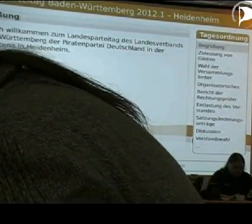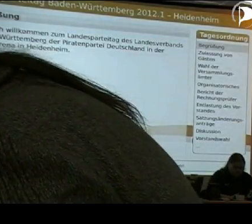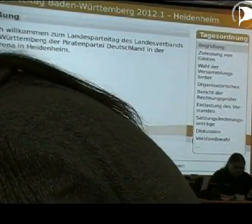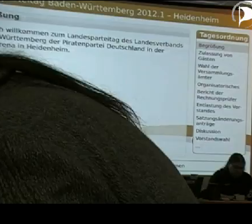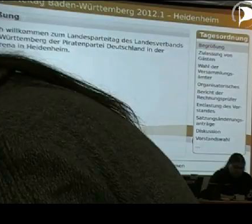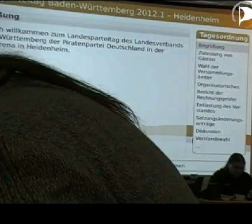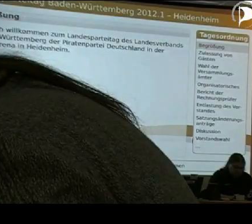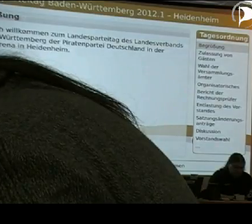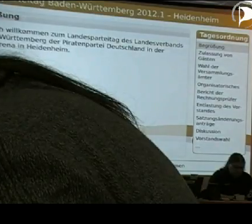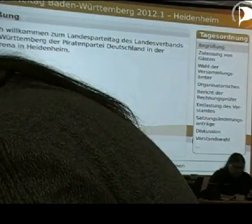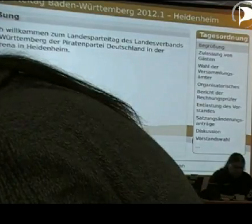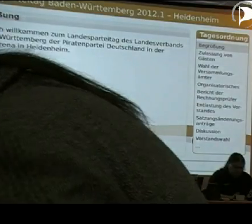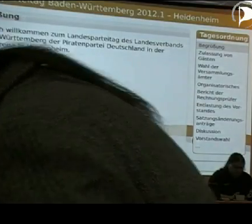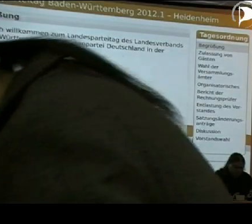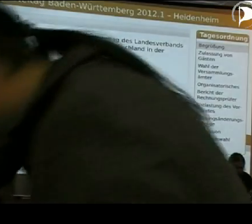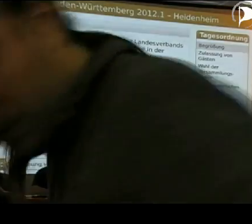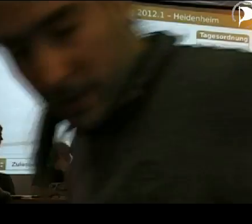bis 4